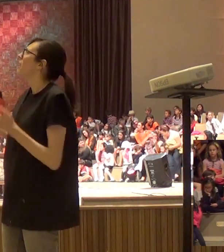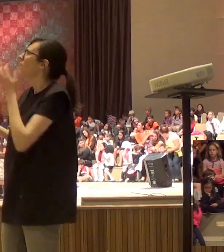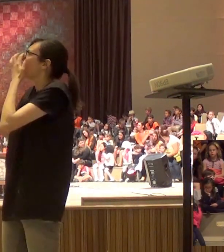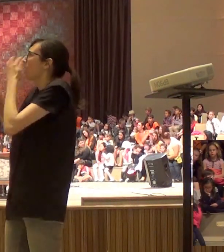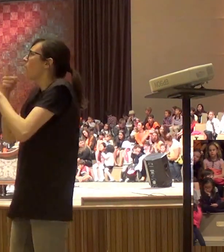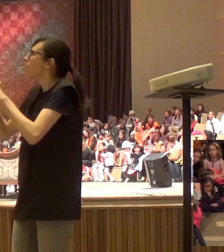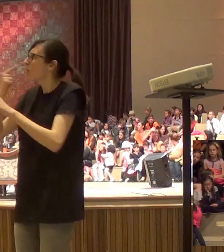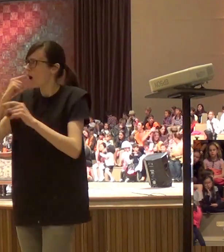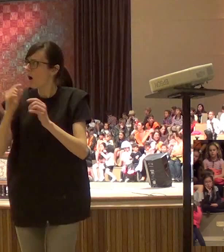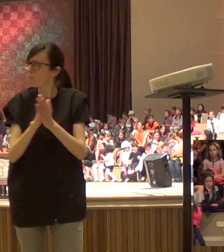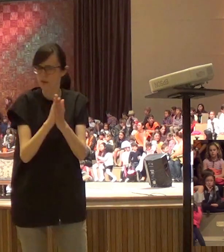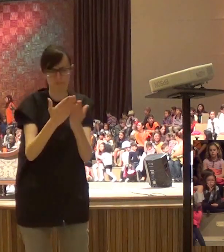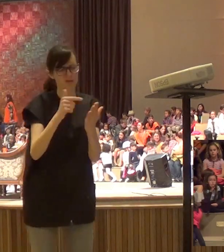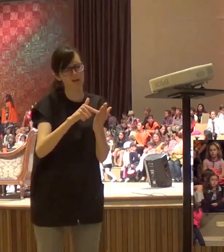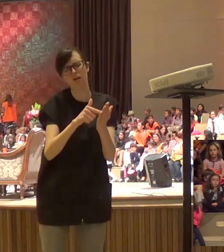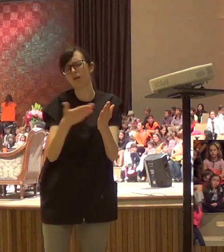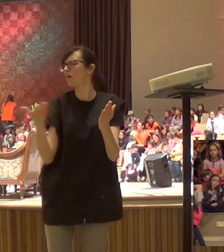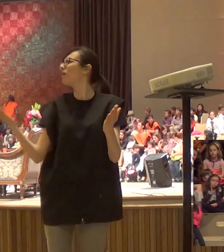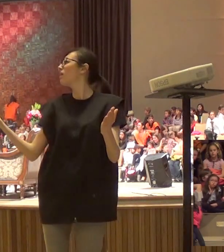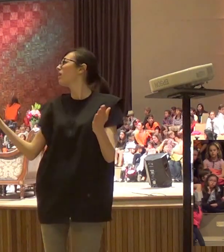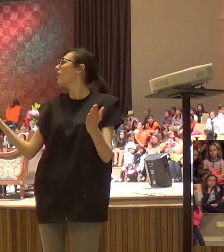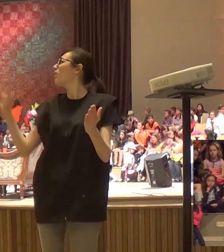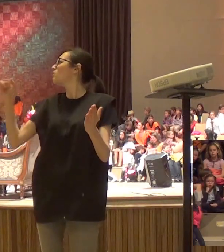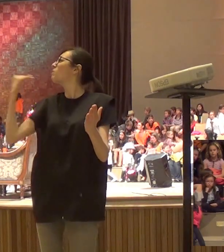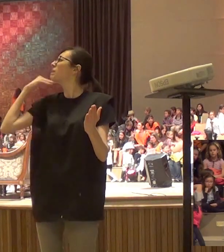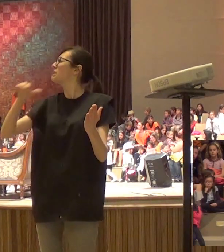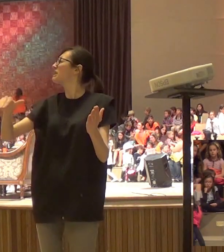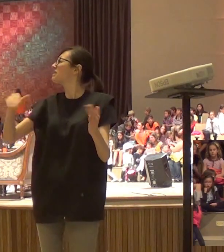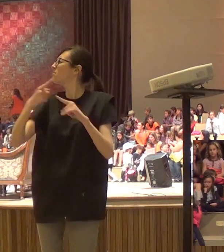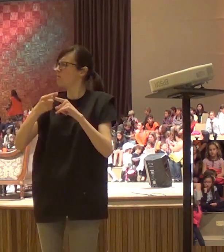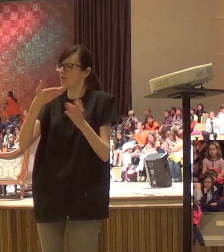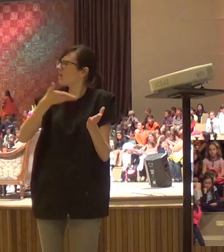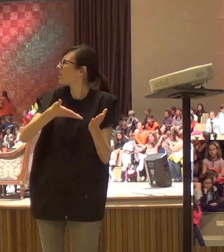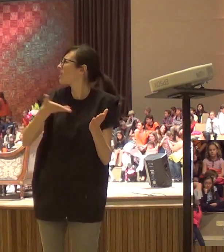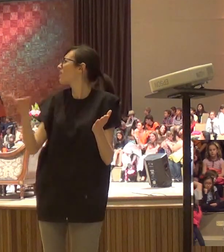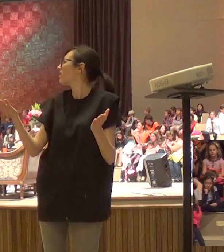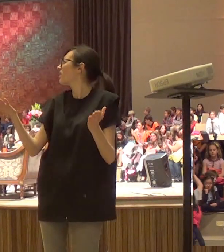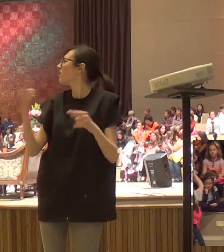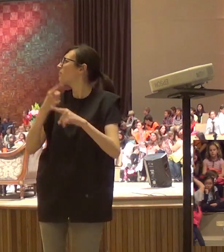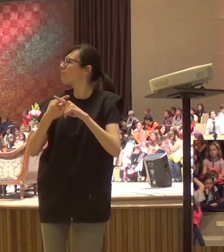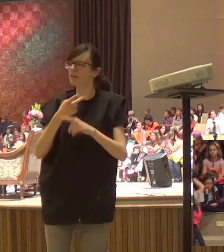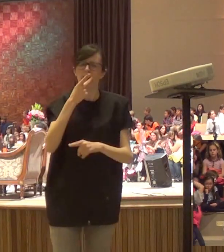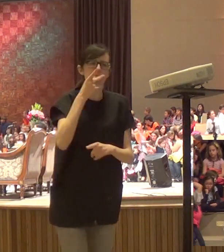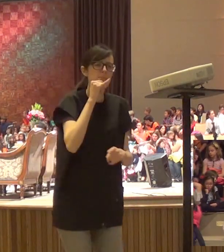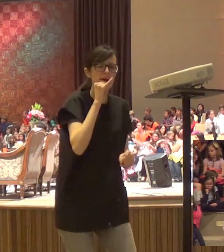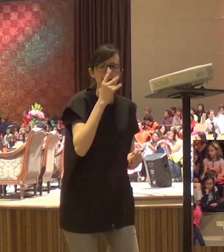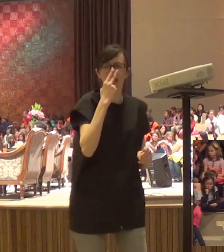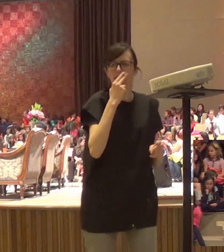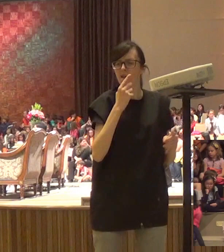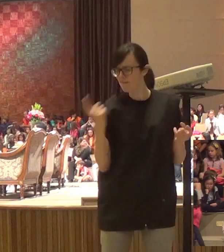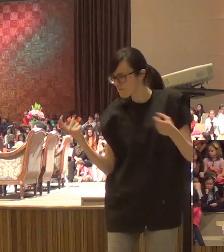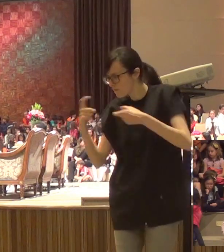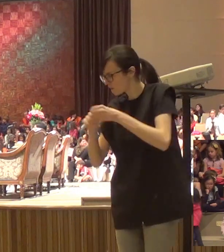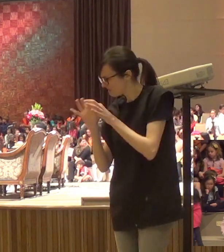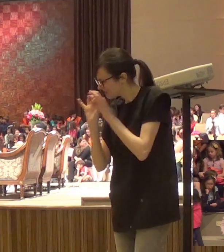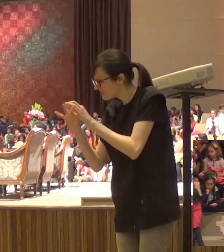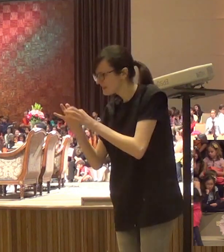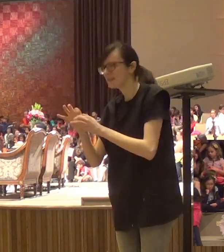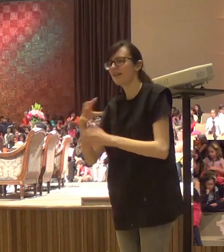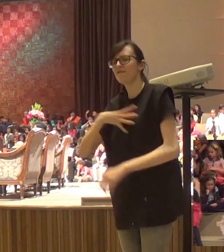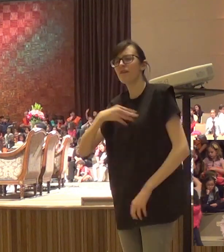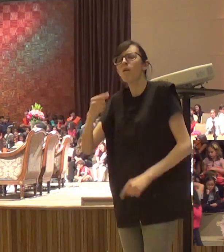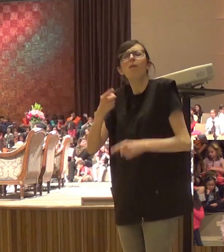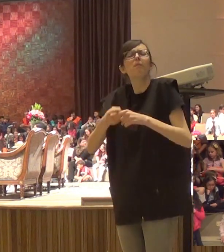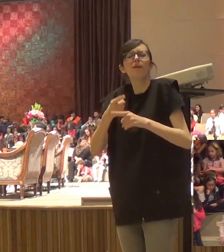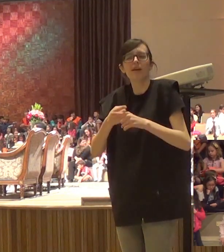Deus, por que que essa foi a missão de João Batista? Voltar o coração dos pais